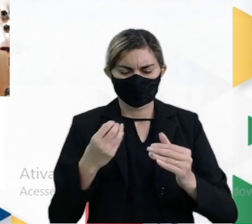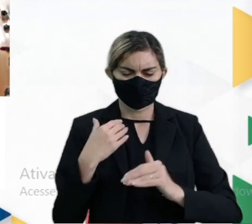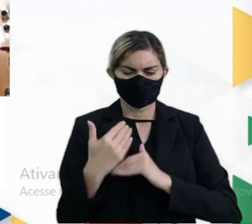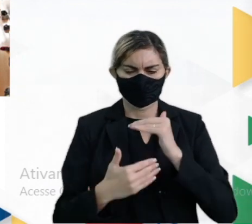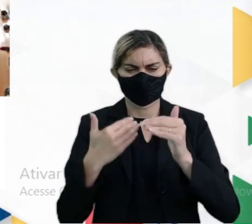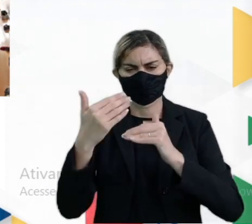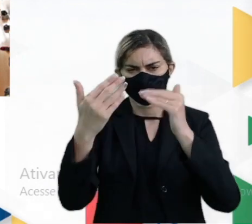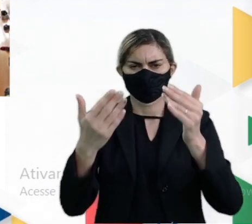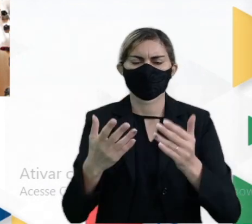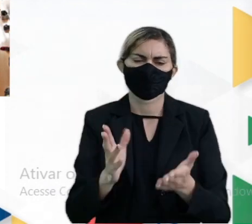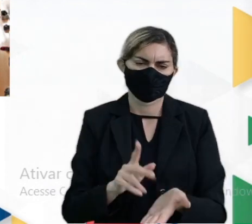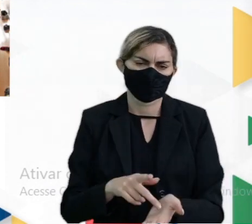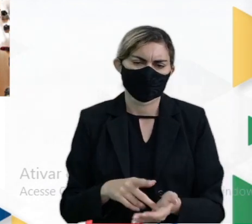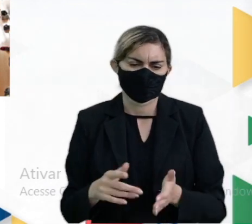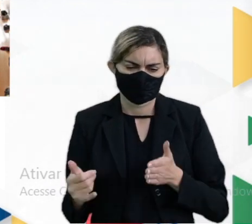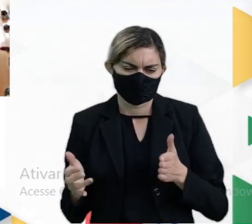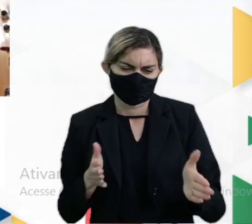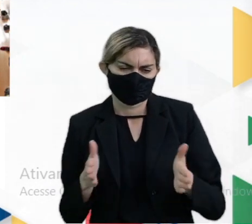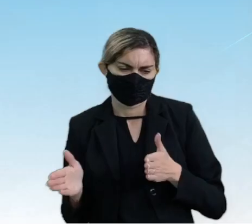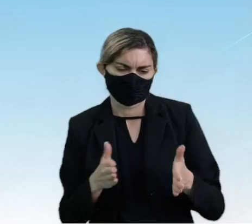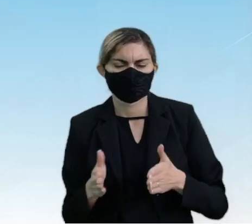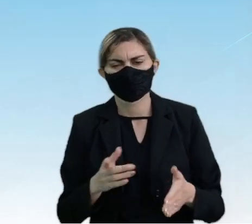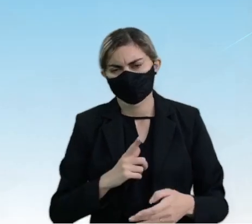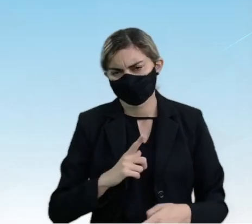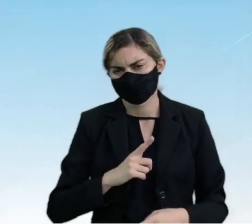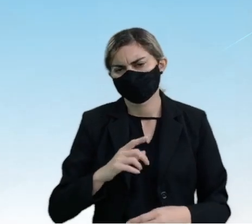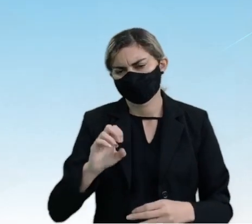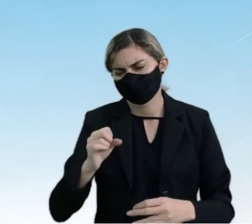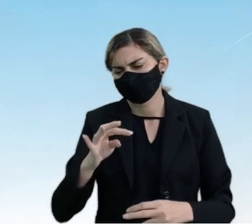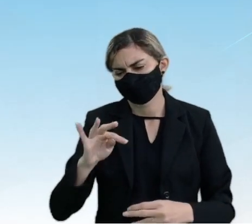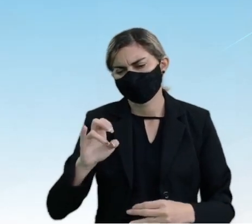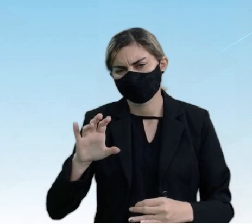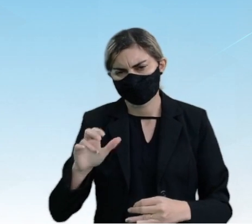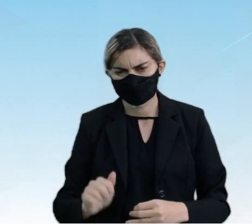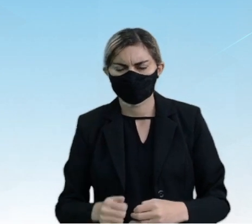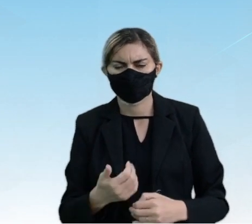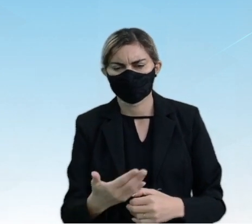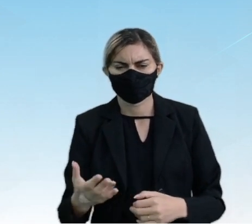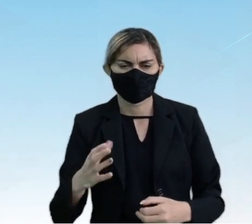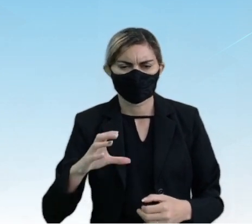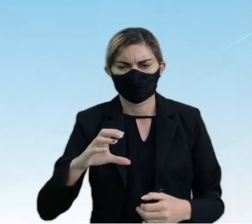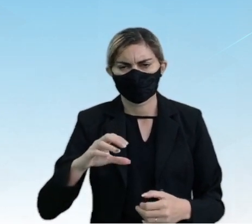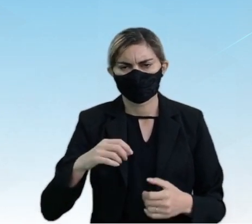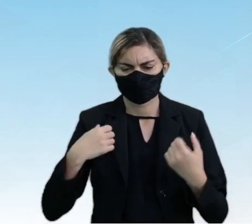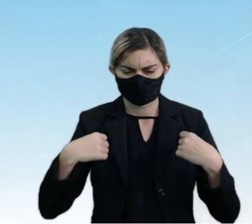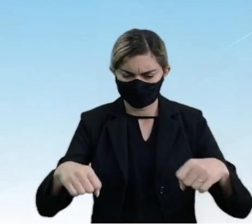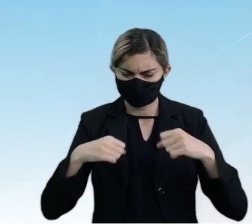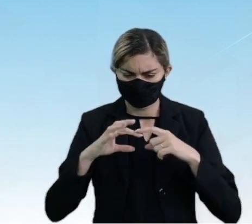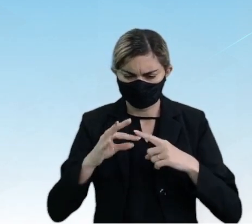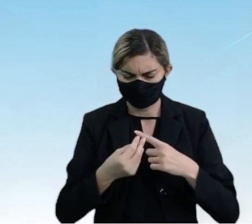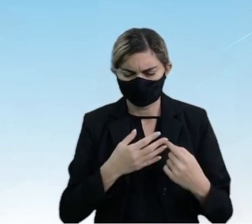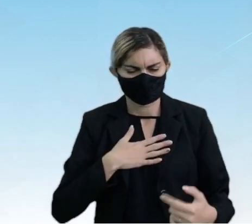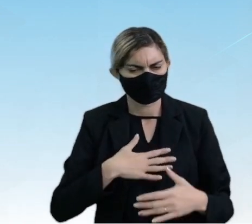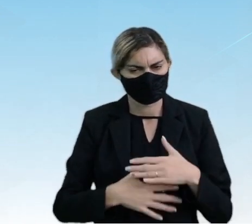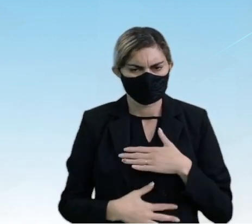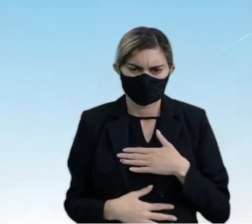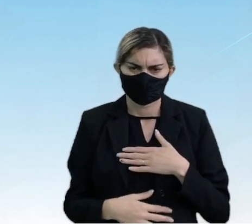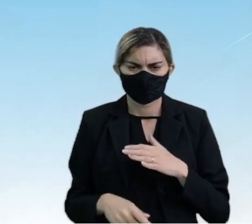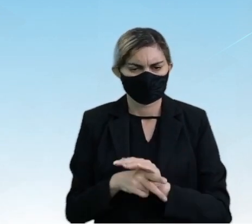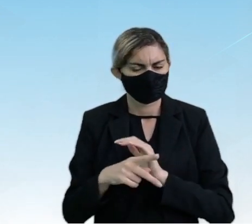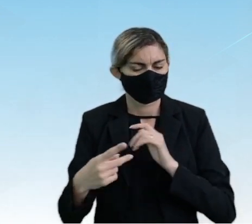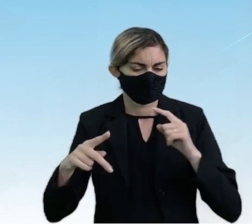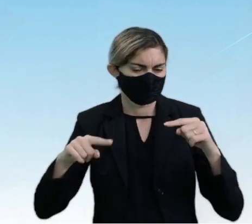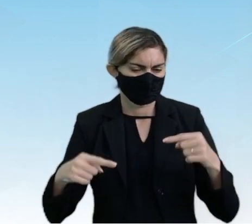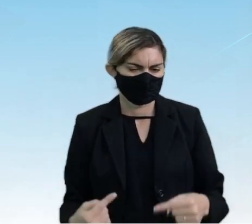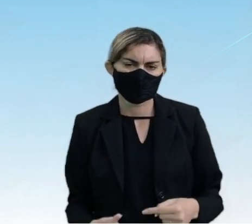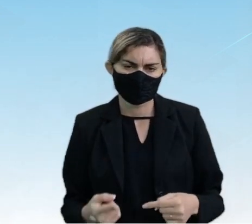evoluindo, né, e na idade contemporânea ela tem esse caráter da estética, ela tem o caráter do condicionamento físico, ela tem o caráter da competição, ou